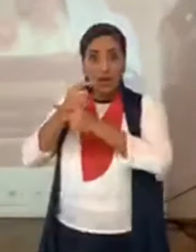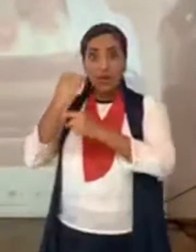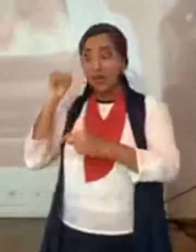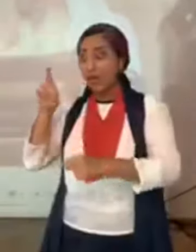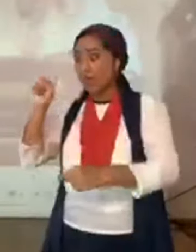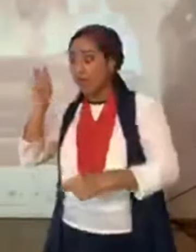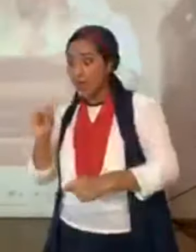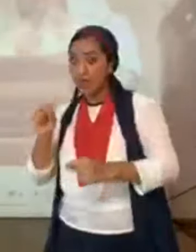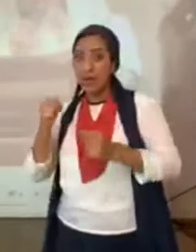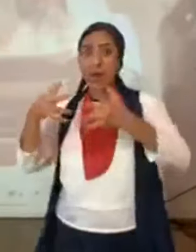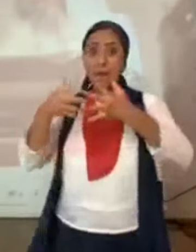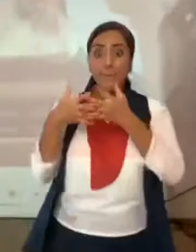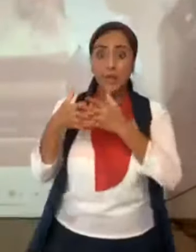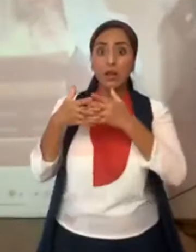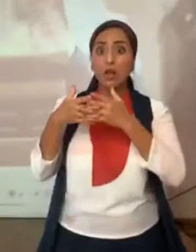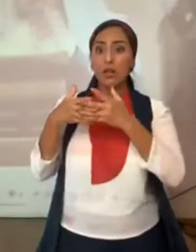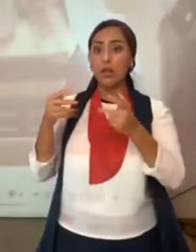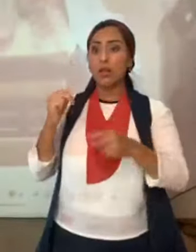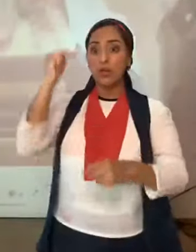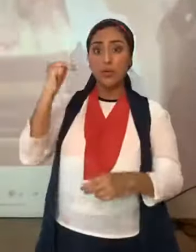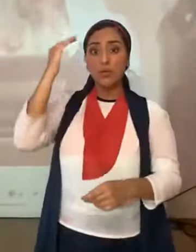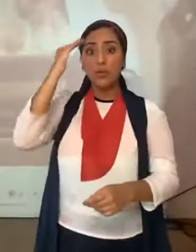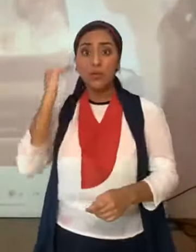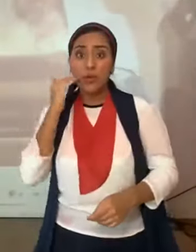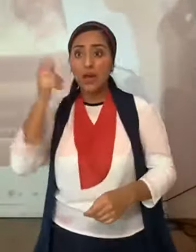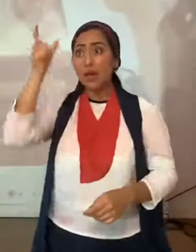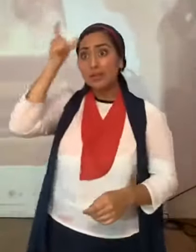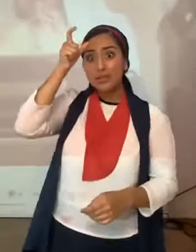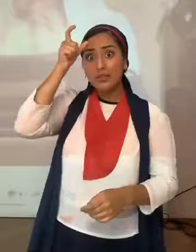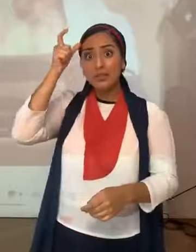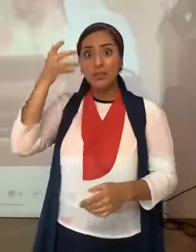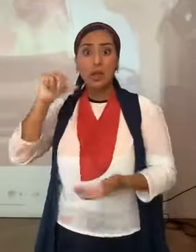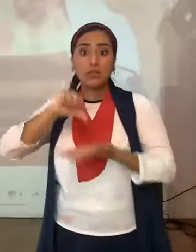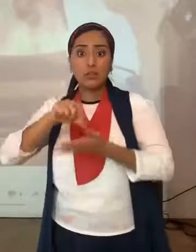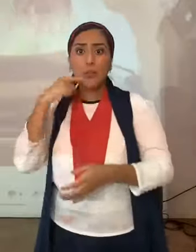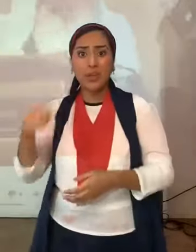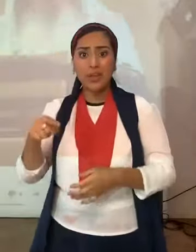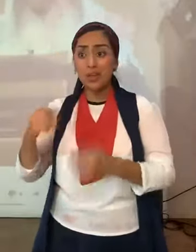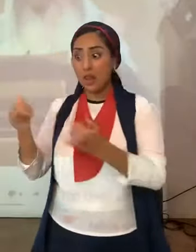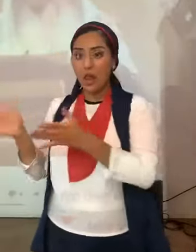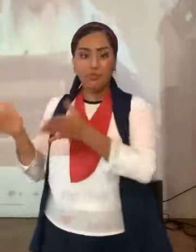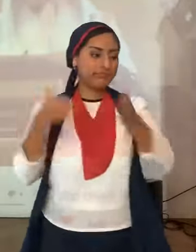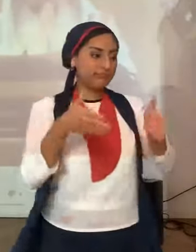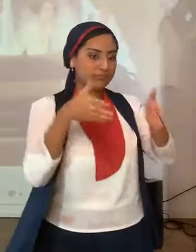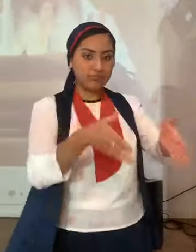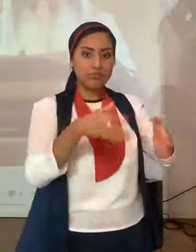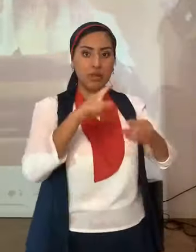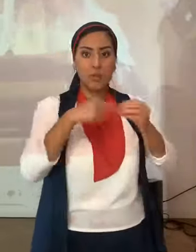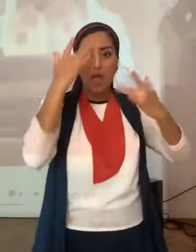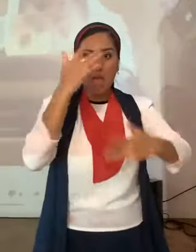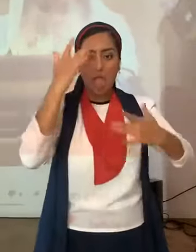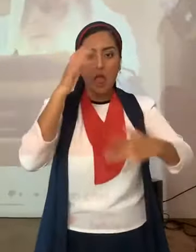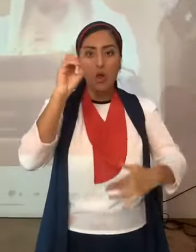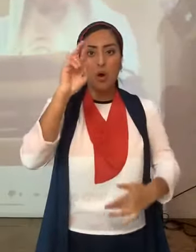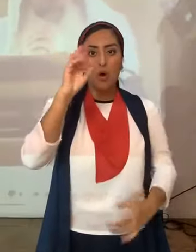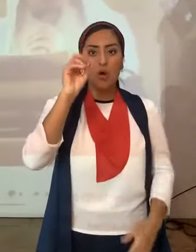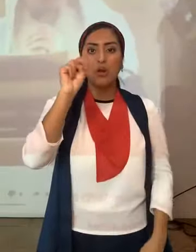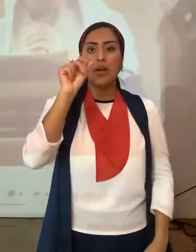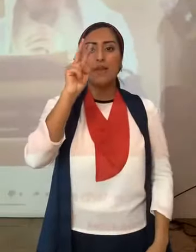si Estados Unidos, si Corea del Norte, si Turquía, si Siria, Rusia, etc. Y ahorita toda la atención es hacia